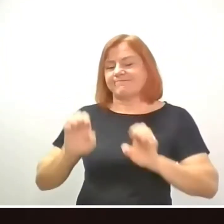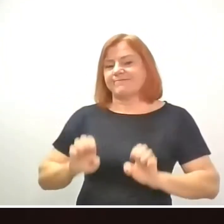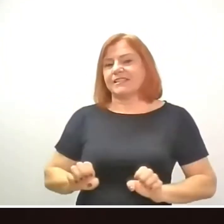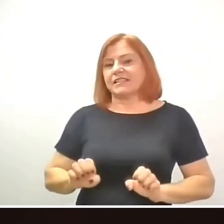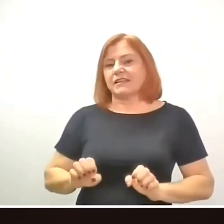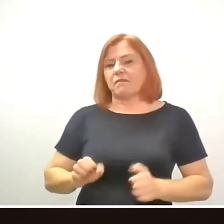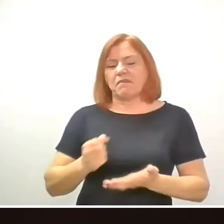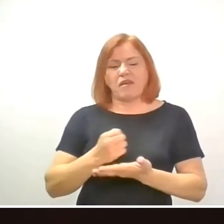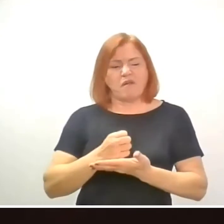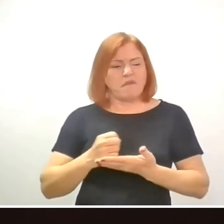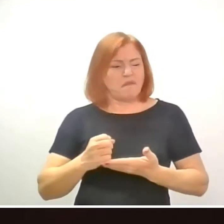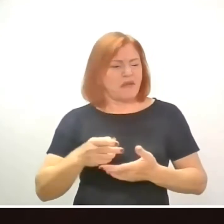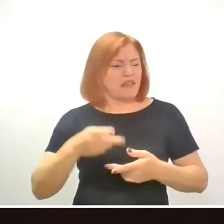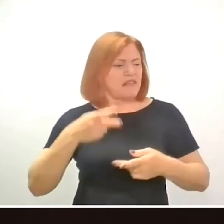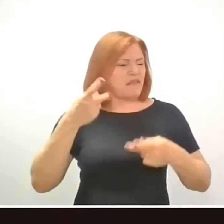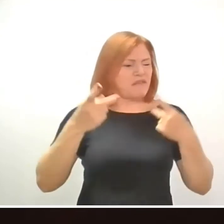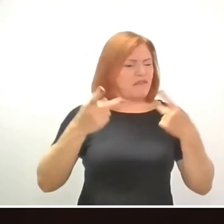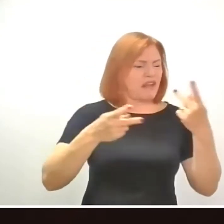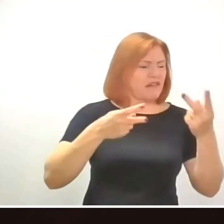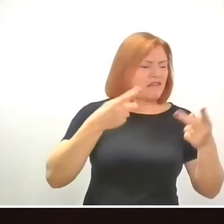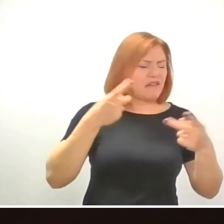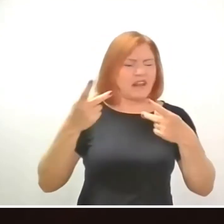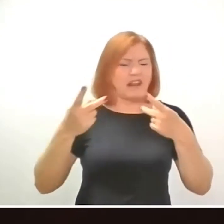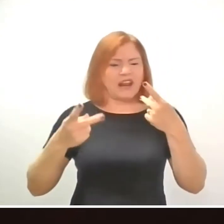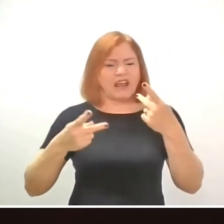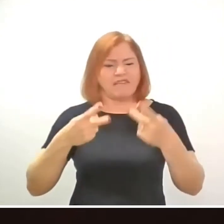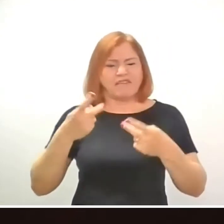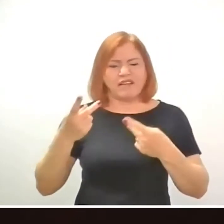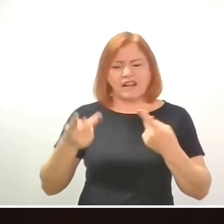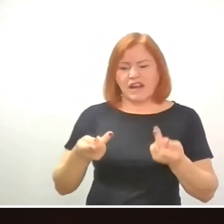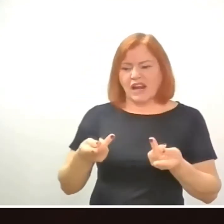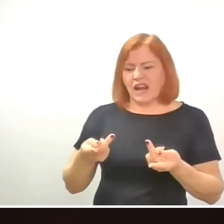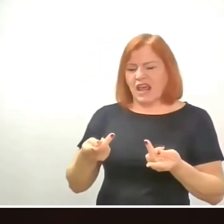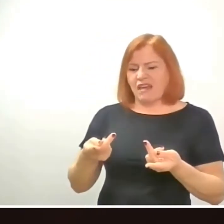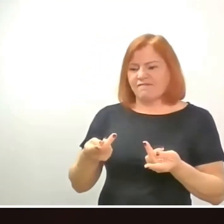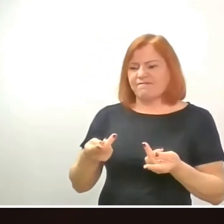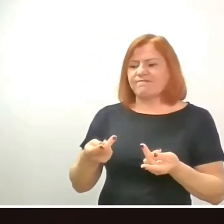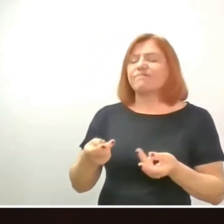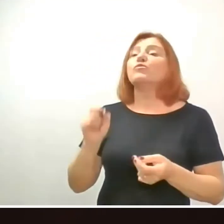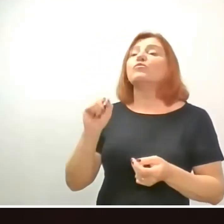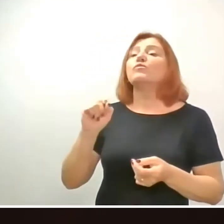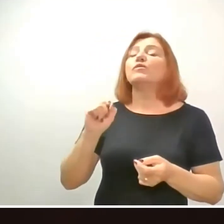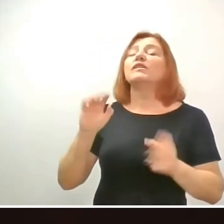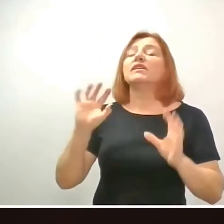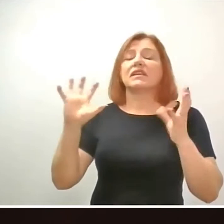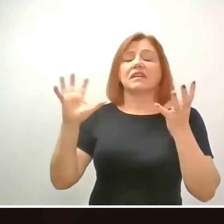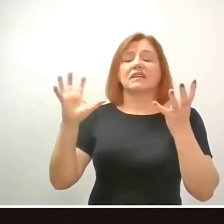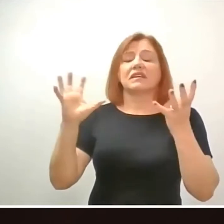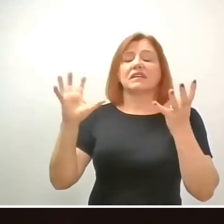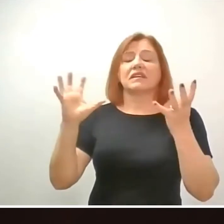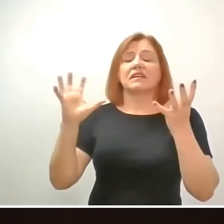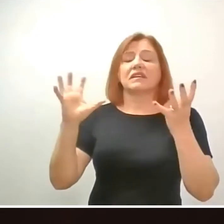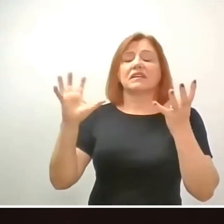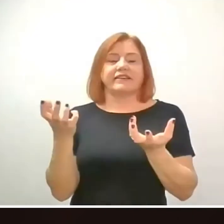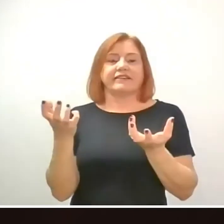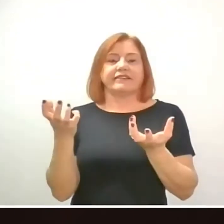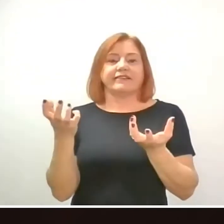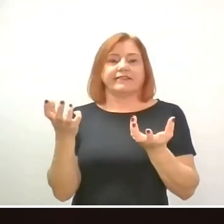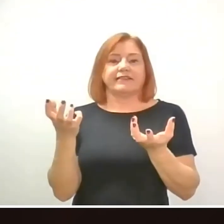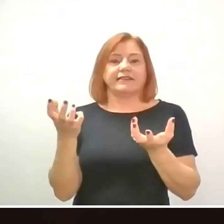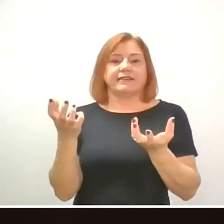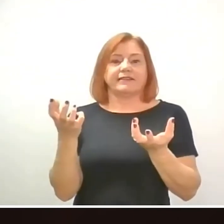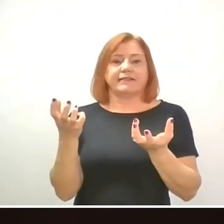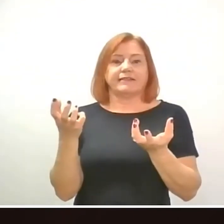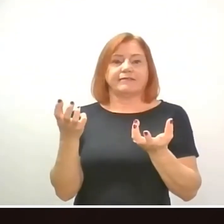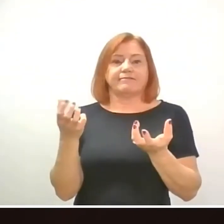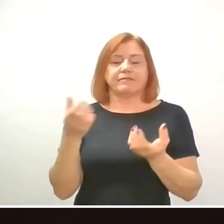E o resultado desse falar, o resultado dessa profecia é induzir